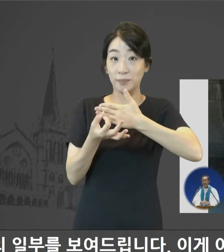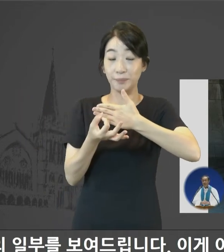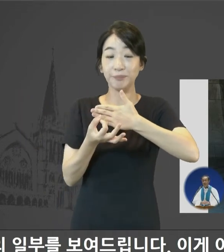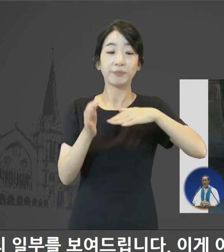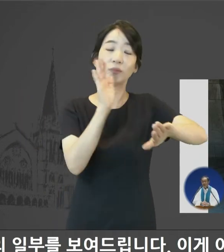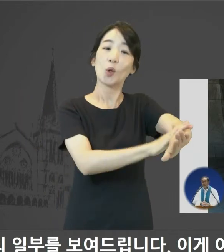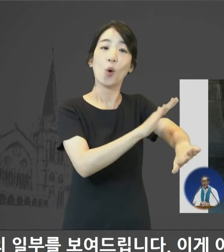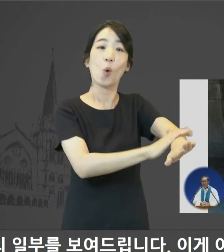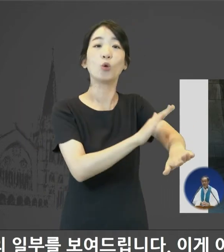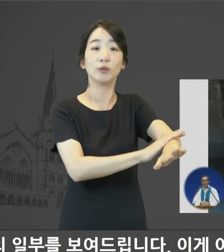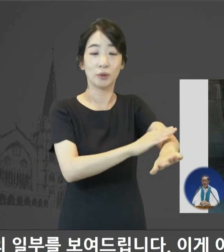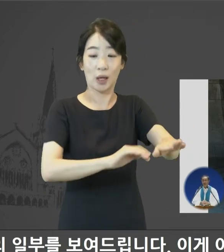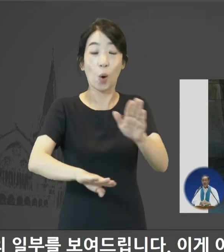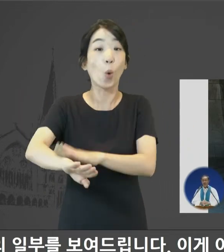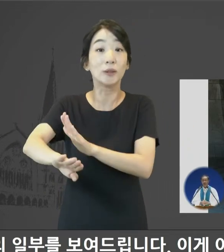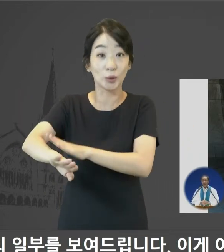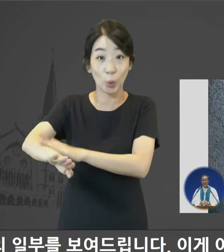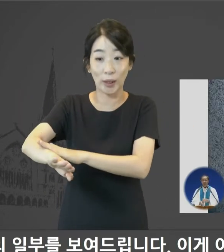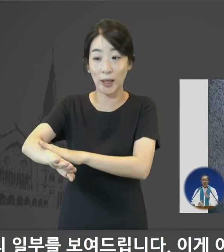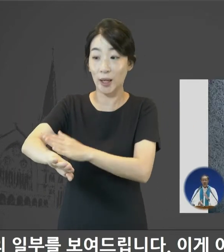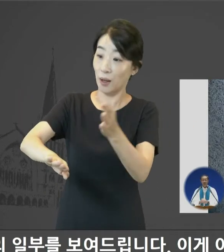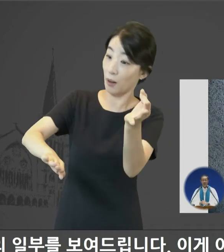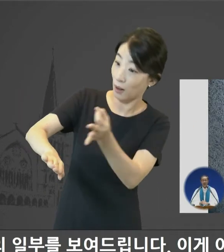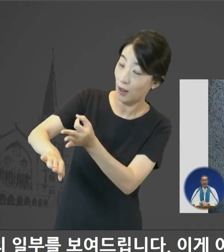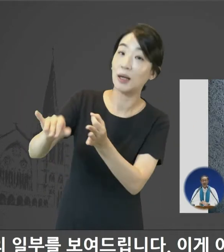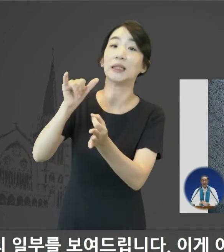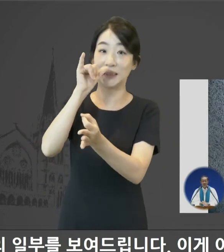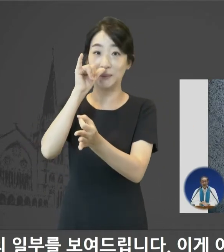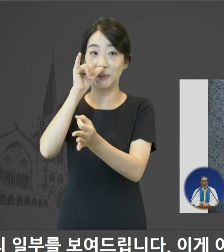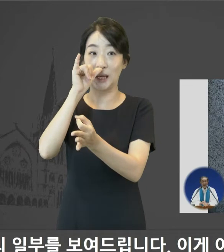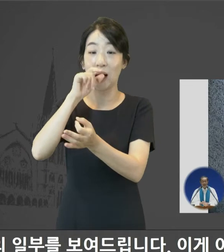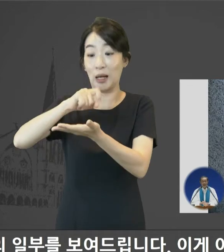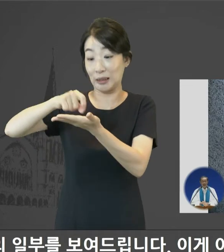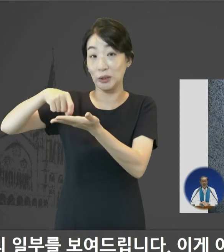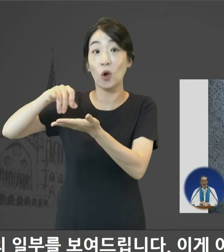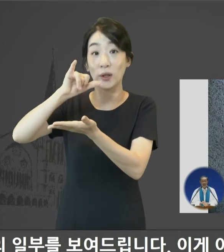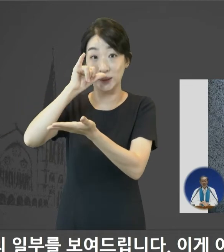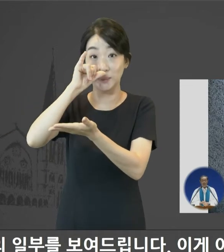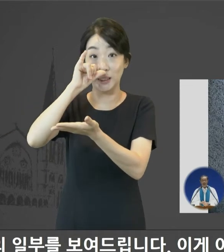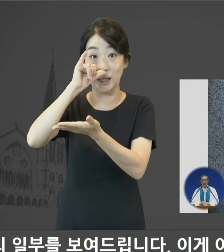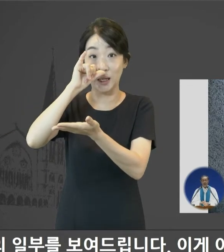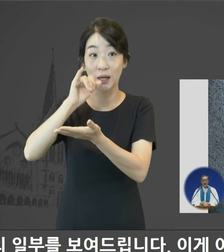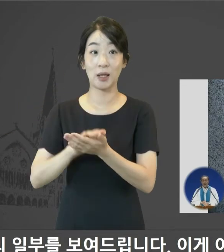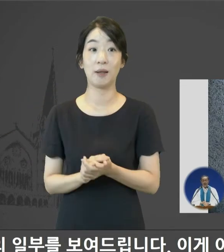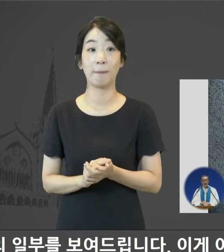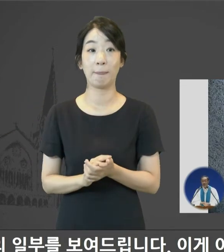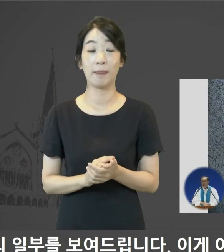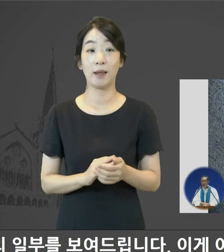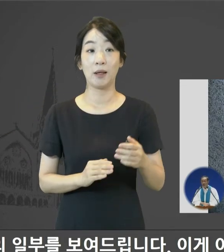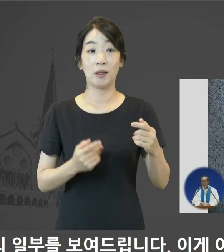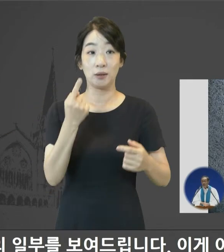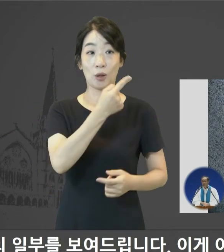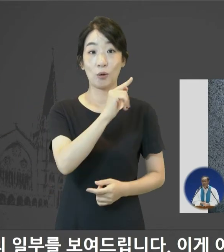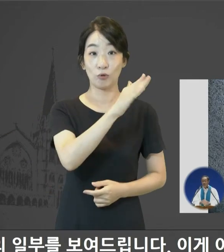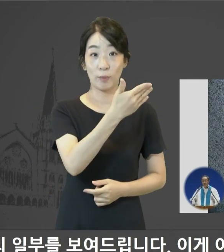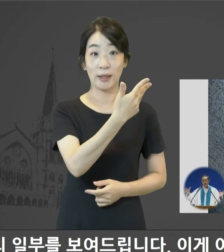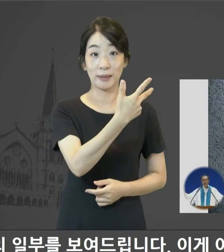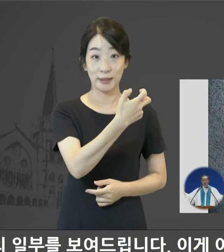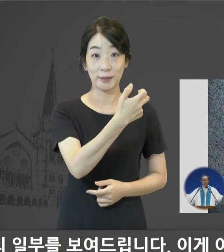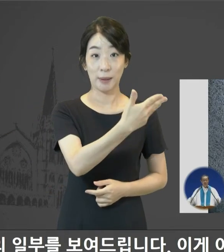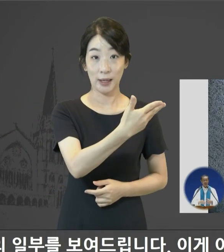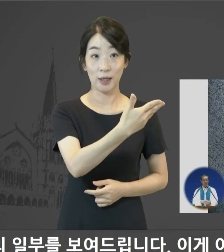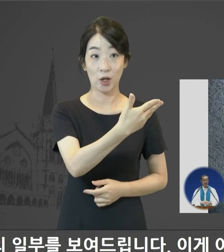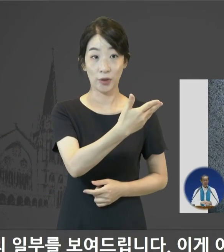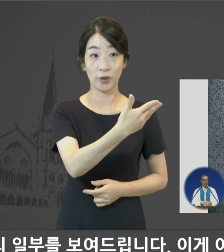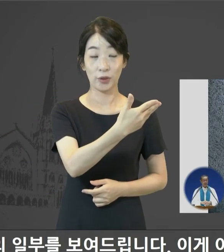오른쪽에 있죠, 머릿돌 이렇게 되어 있습니다. 저 머릿돌은 연도가 기록이 되어 있죠. 78년에서 88년 이렇게 되어 있습니다. 이